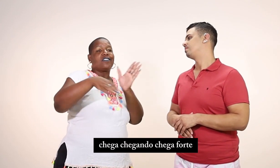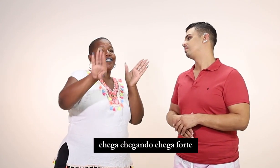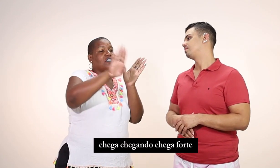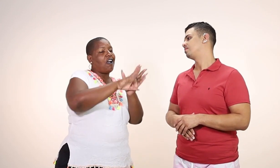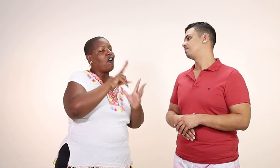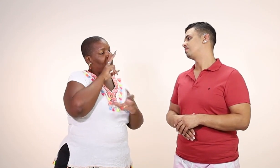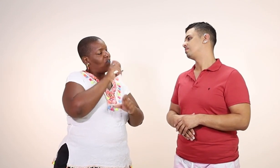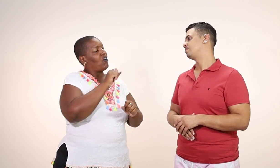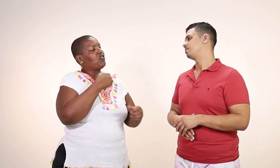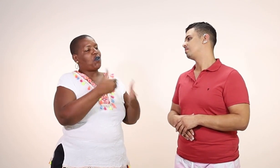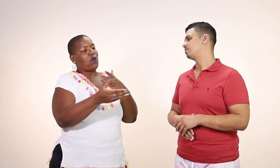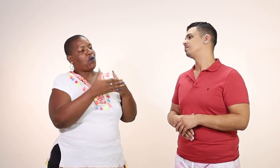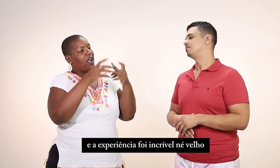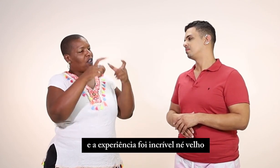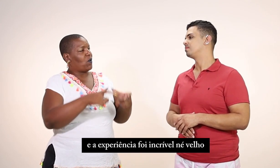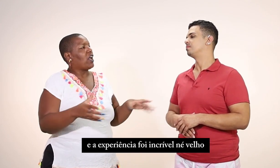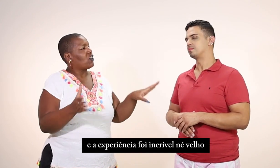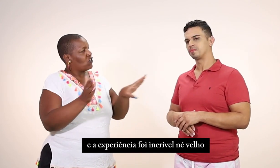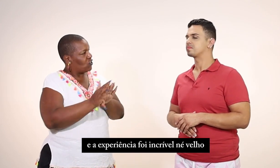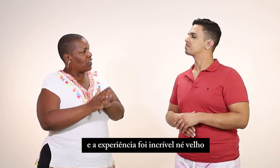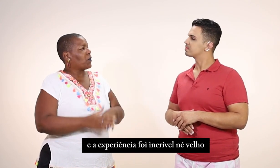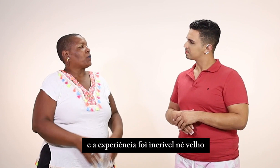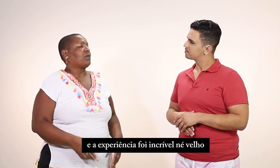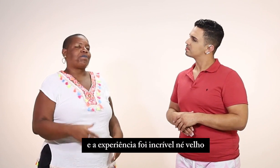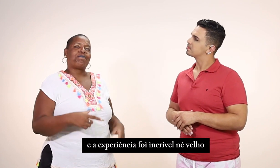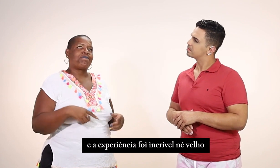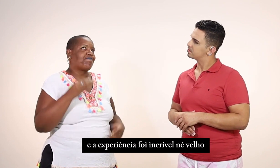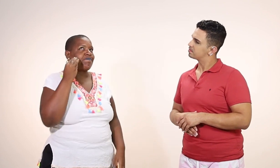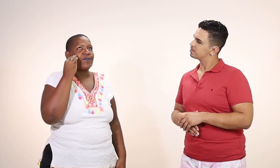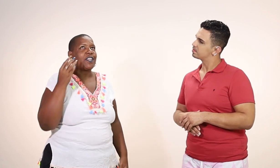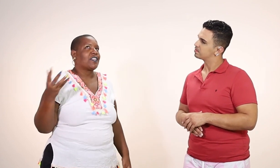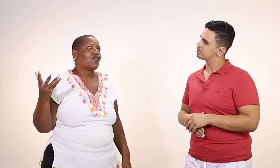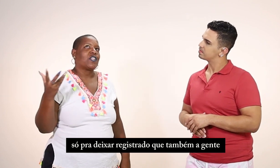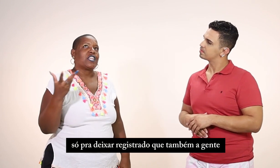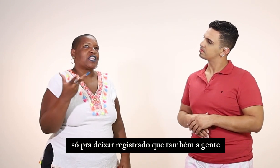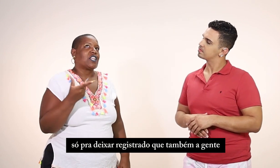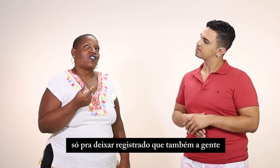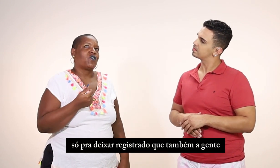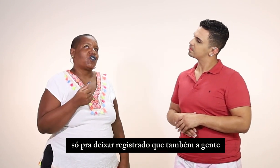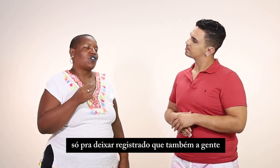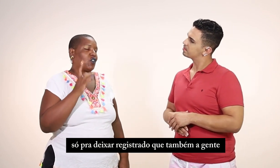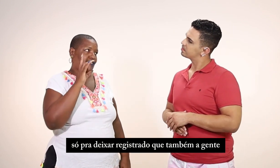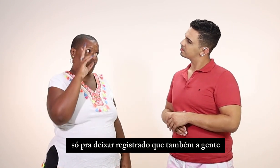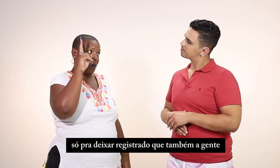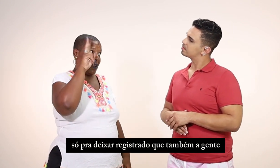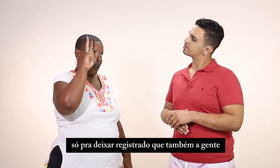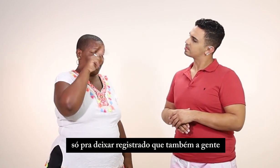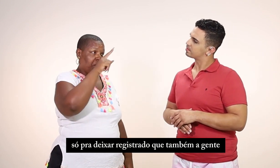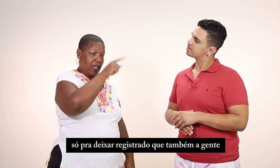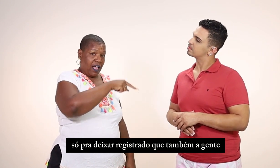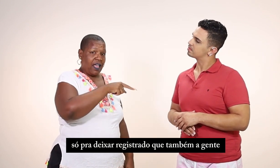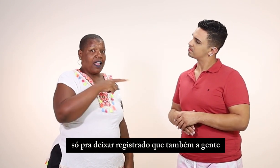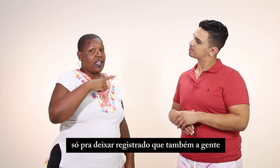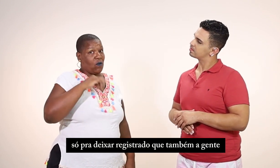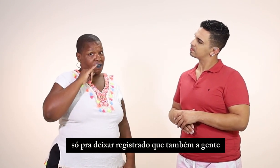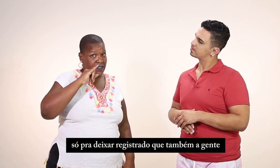forte. E a experiência foi incrível, né, velho? Só para deixar registrado que também a